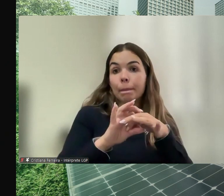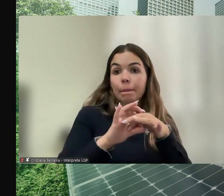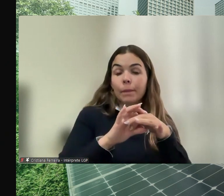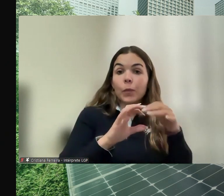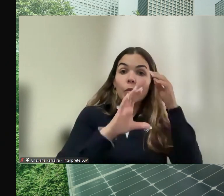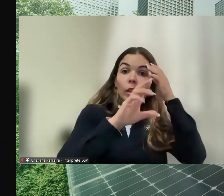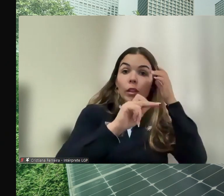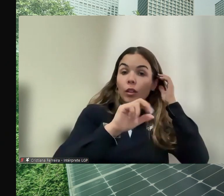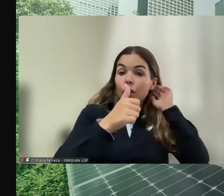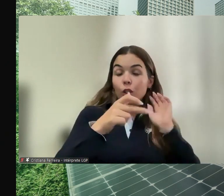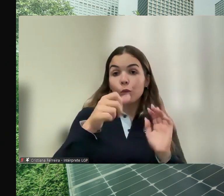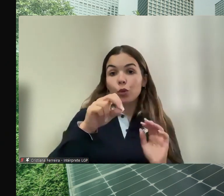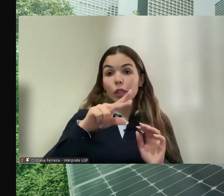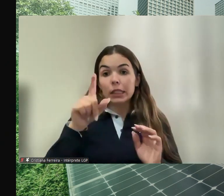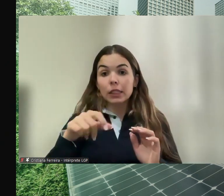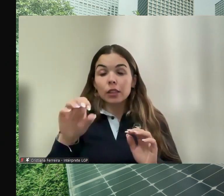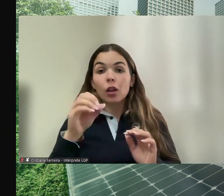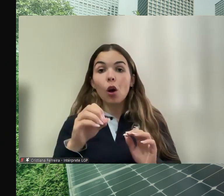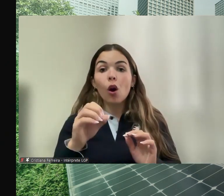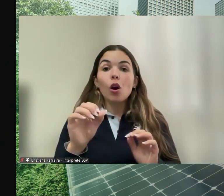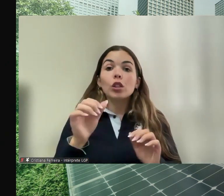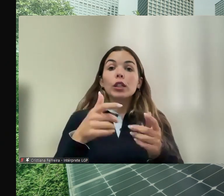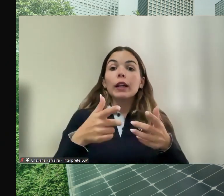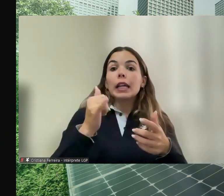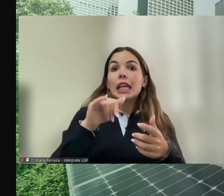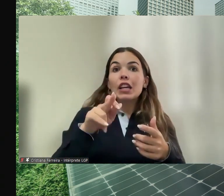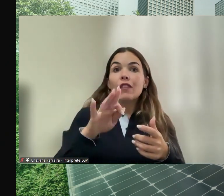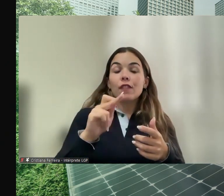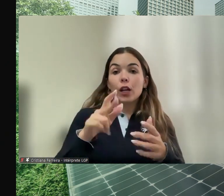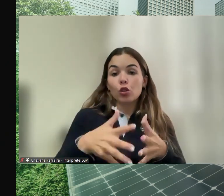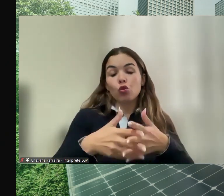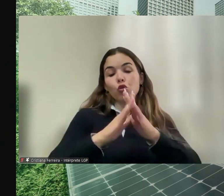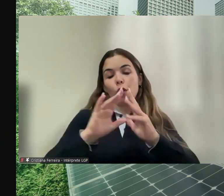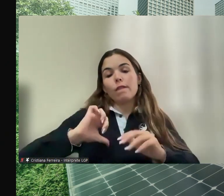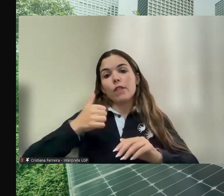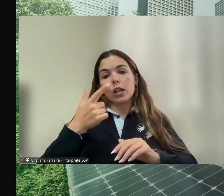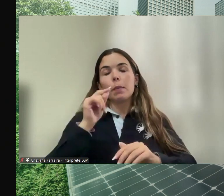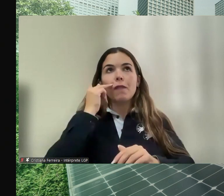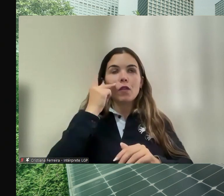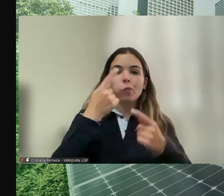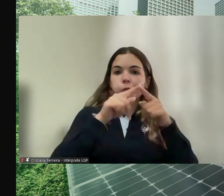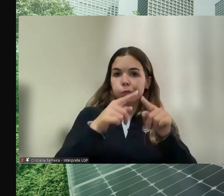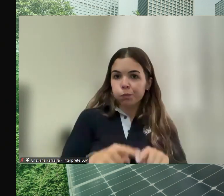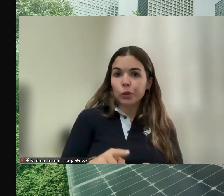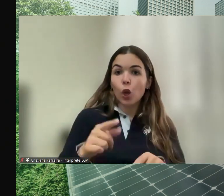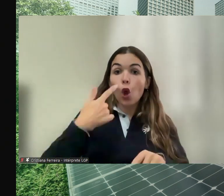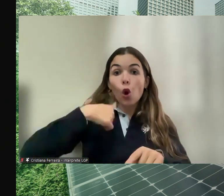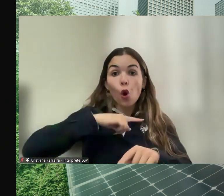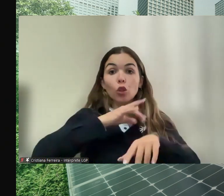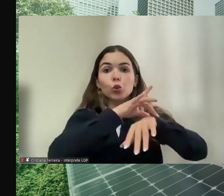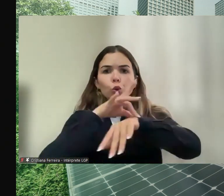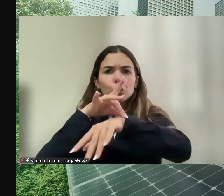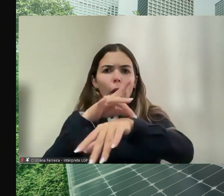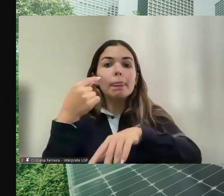termos de infraestruturas verdes e biodiversidade, nós temos um roteiro e temos uma